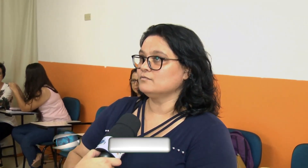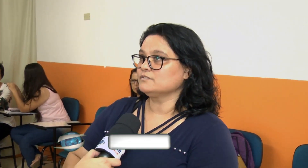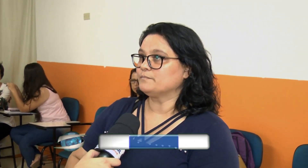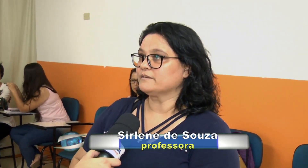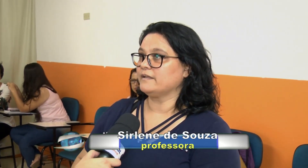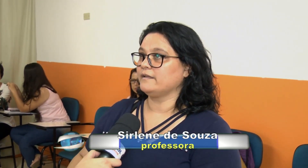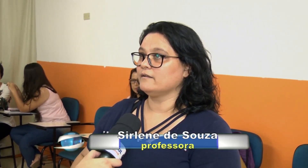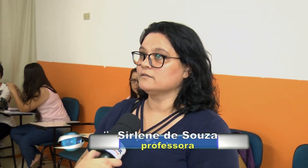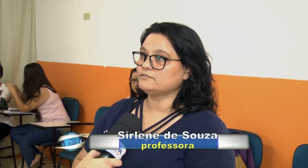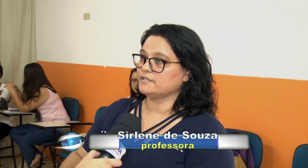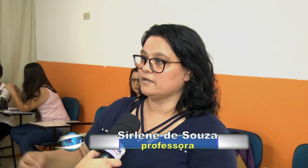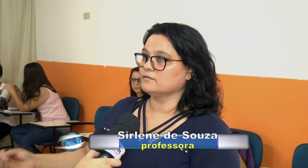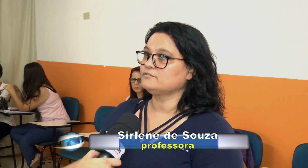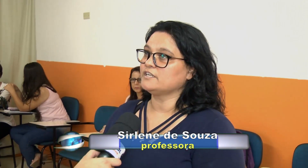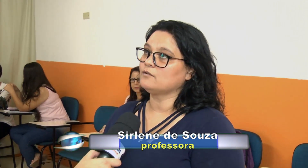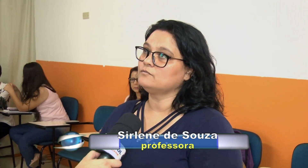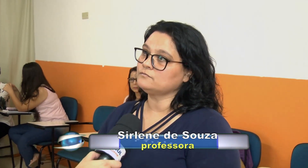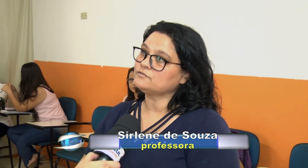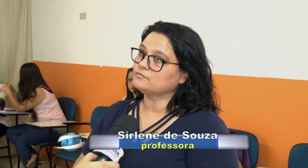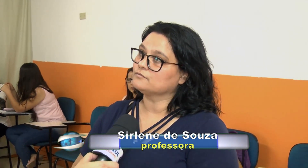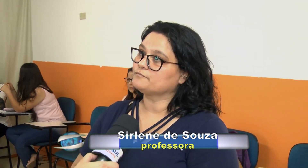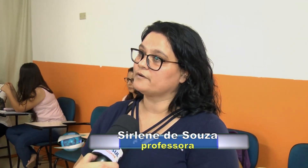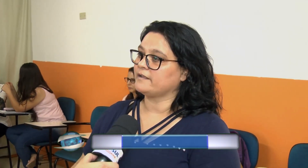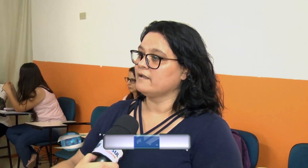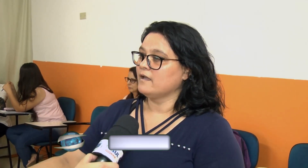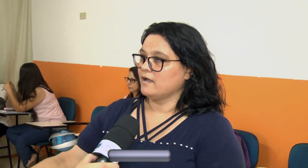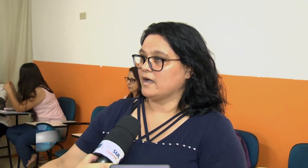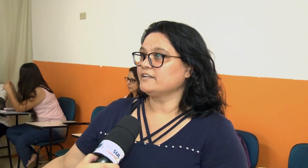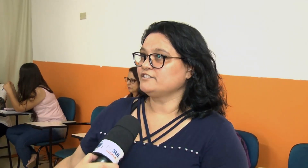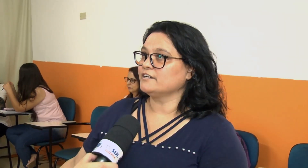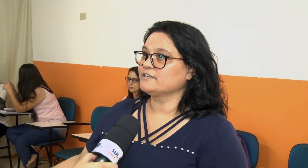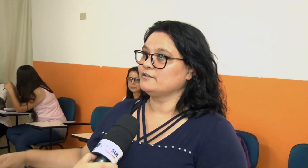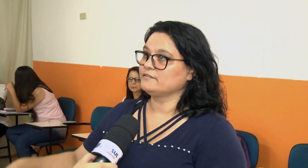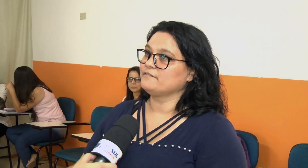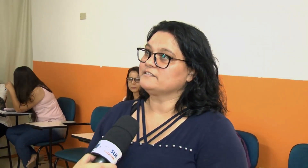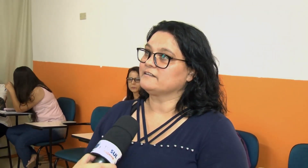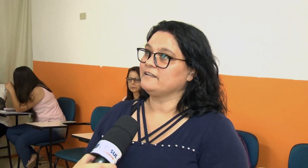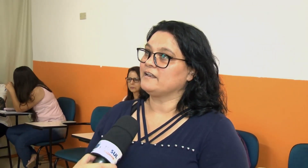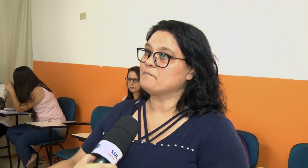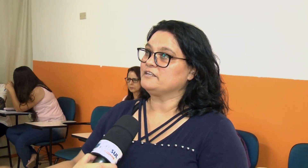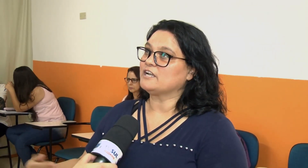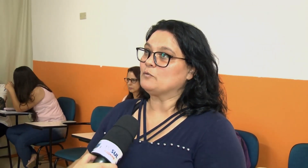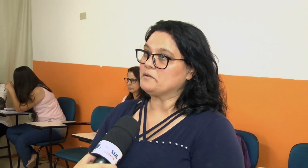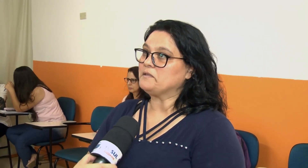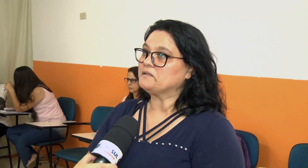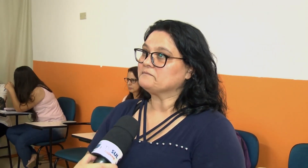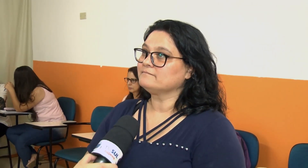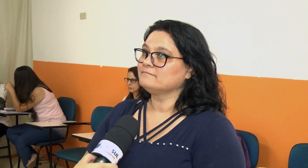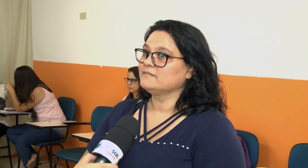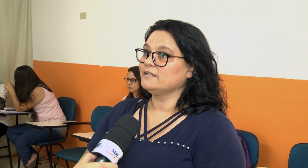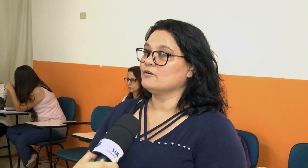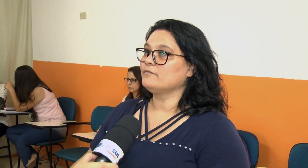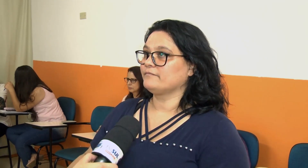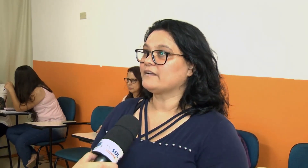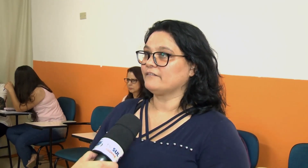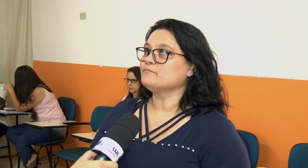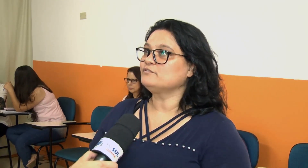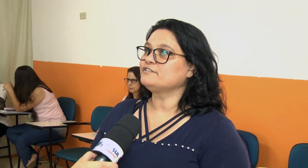curso porque eu não tinha alunos surdos, porém a Cristiane, que deu a entrevista aqui, ela é mãe de aluna minha. E eu ficava muito